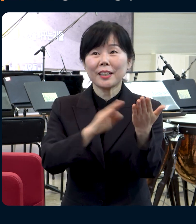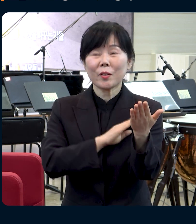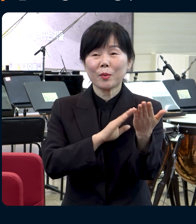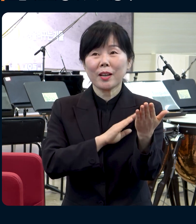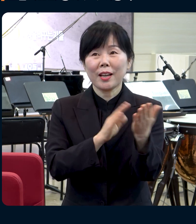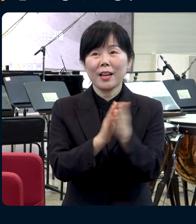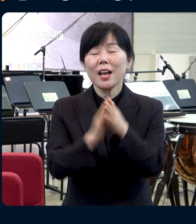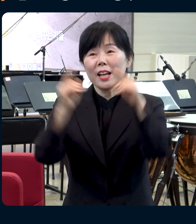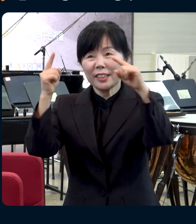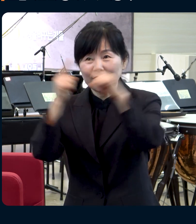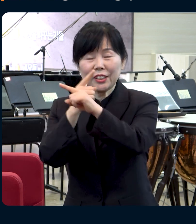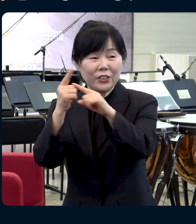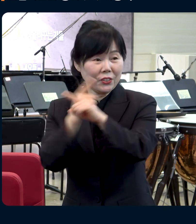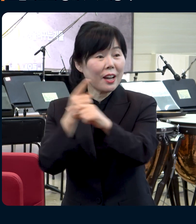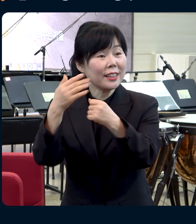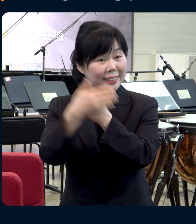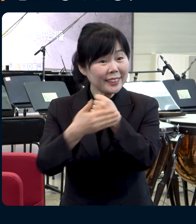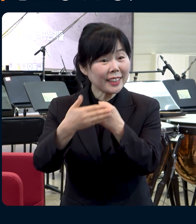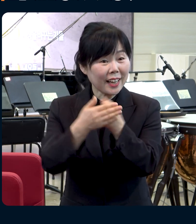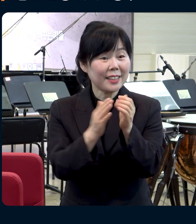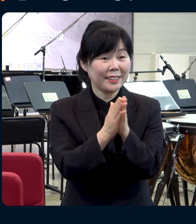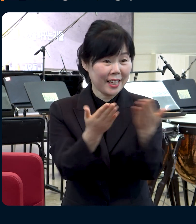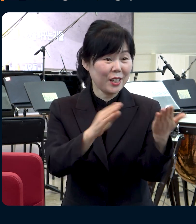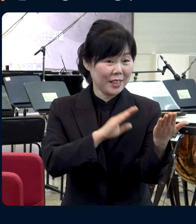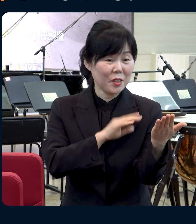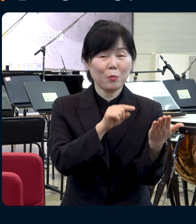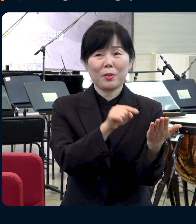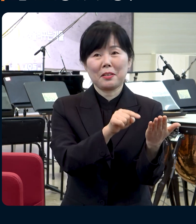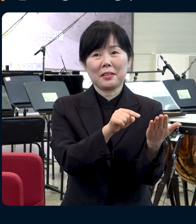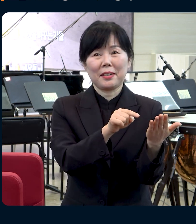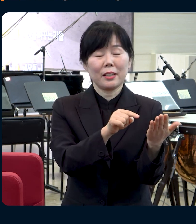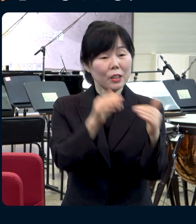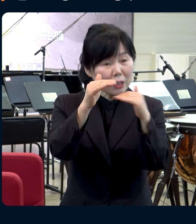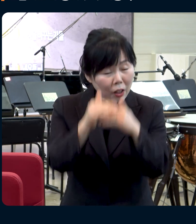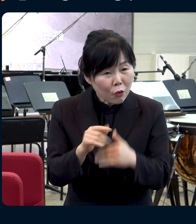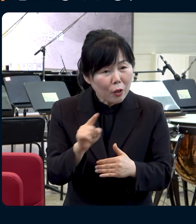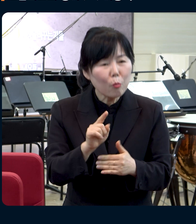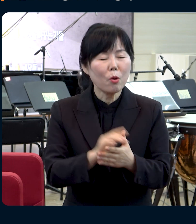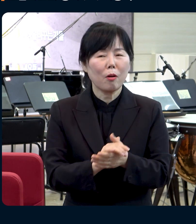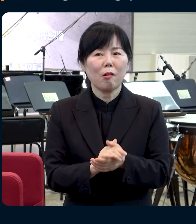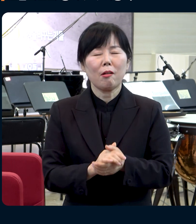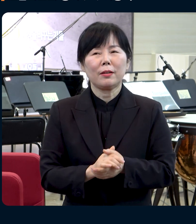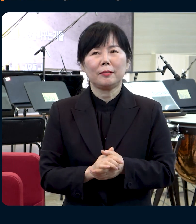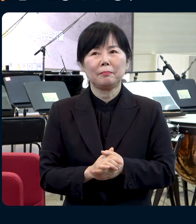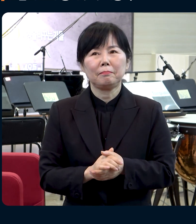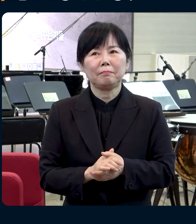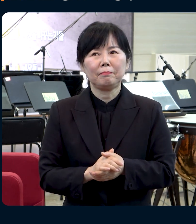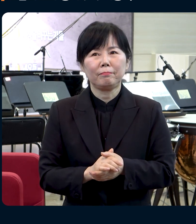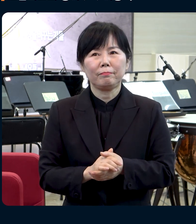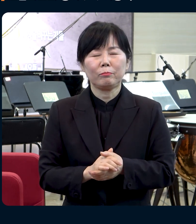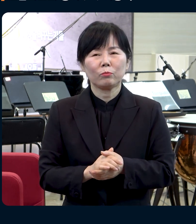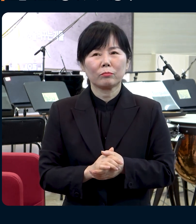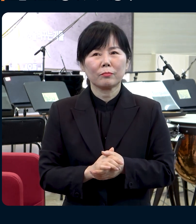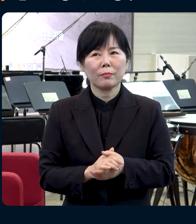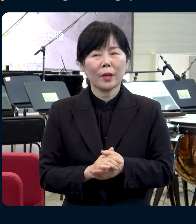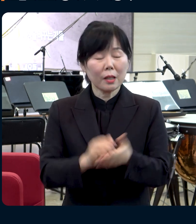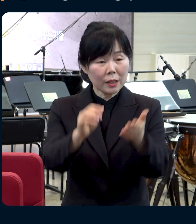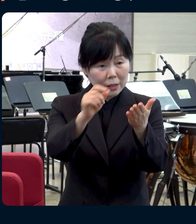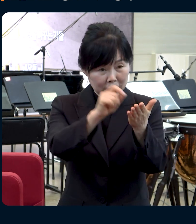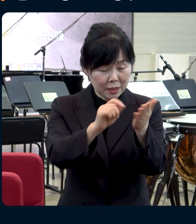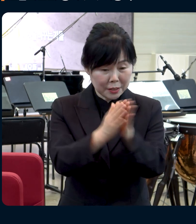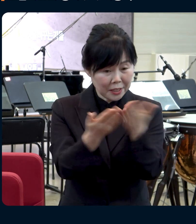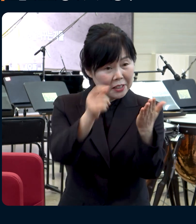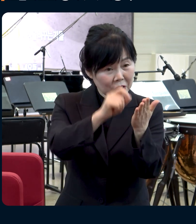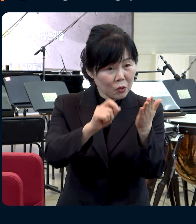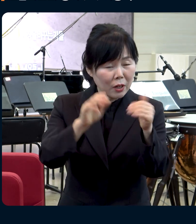번역하면은 치유하는 은혜라고 볼 수 있습니다. 왜냐, 많은 분들을 다 만나보고 이분이 이게 상담을